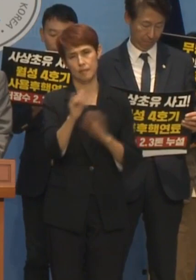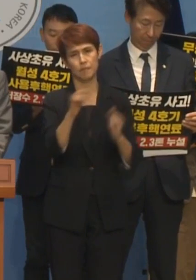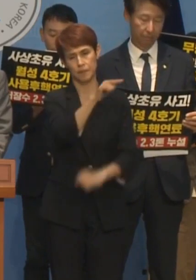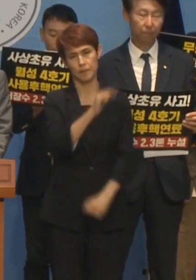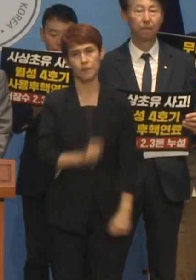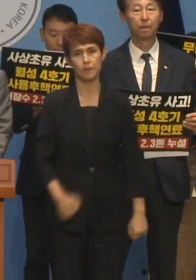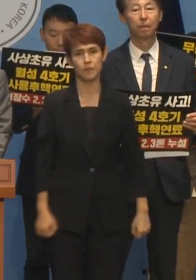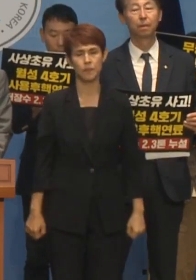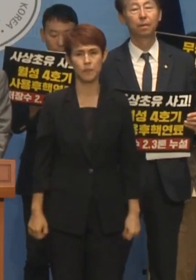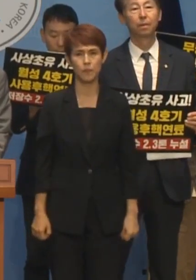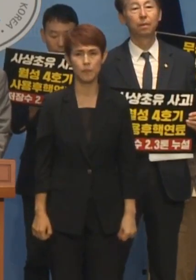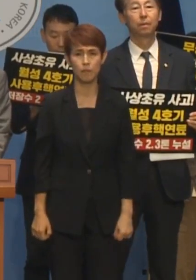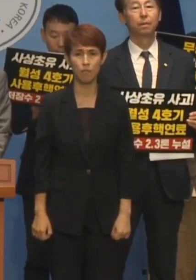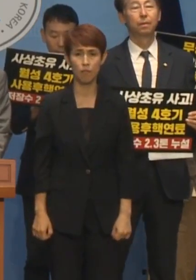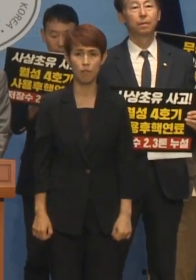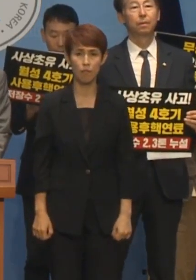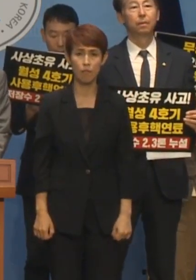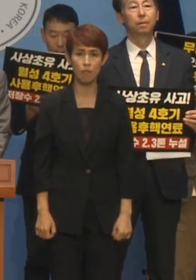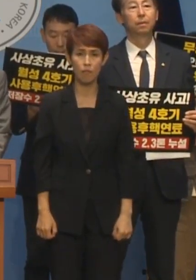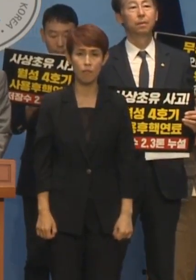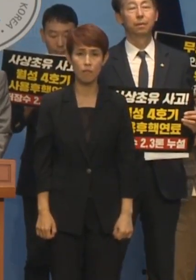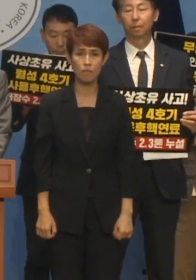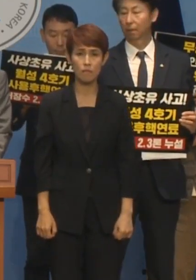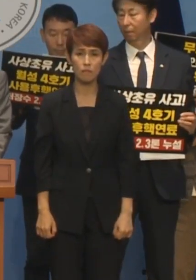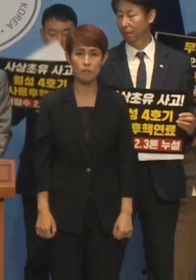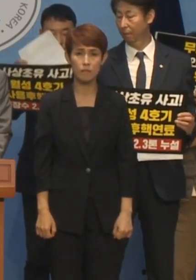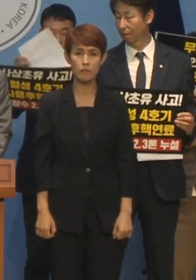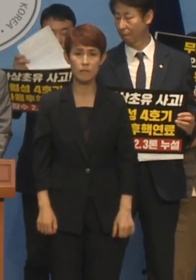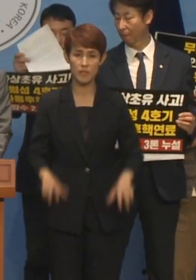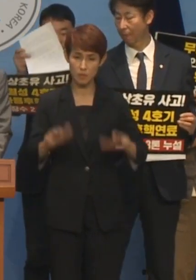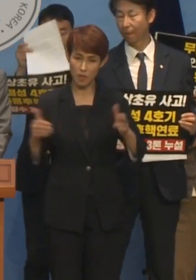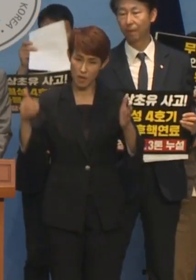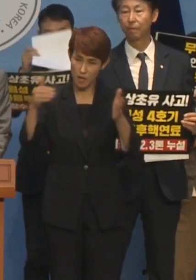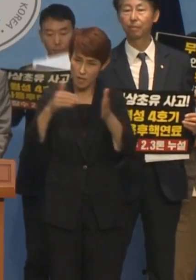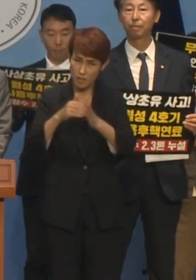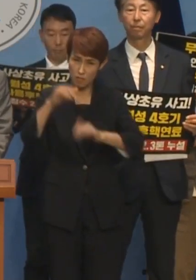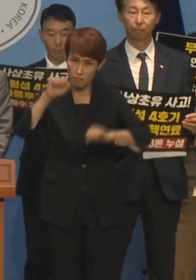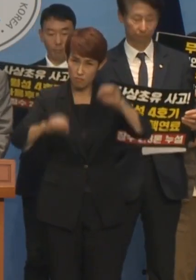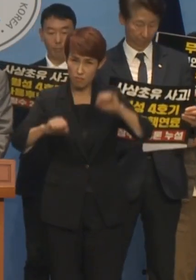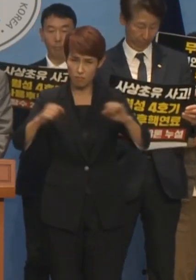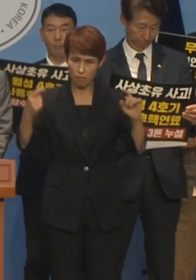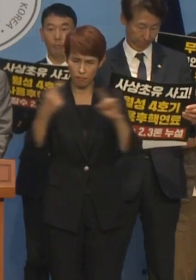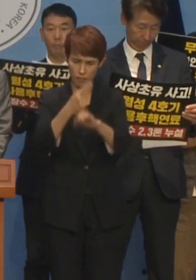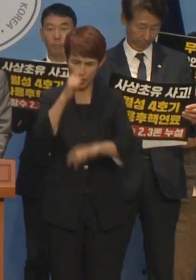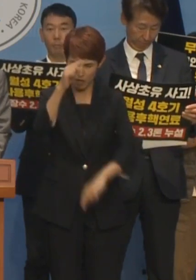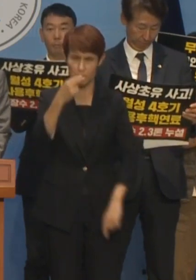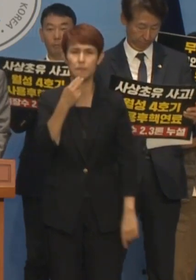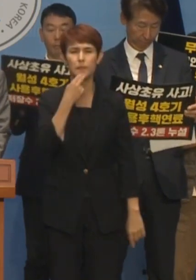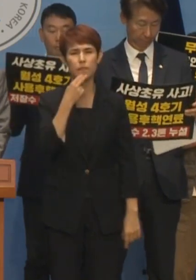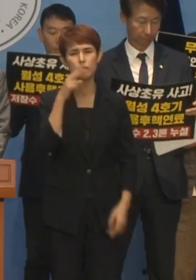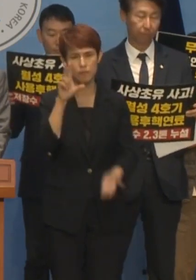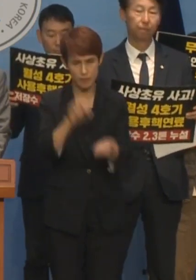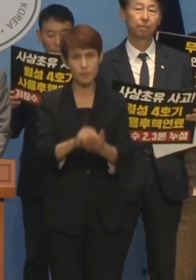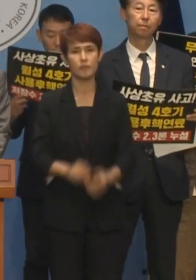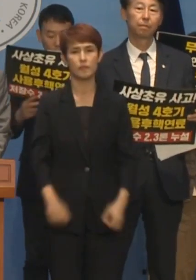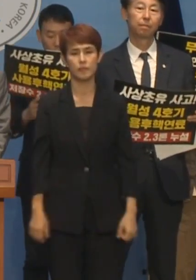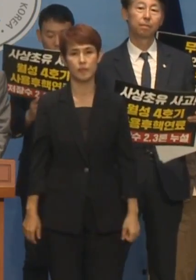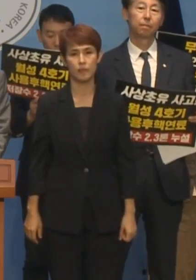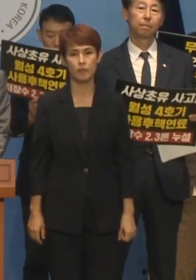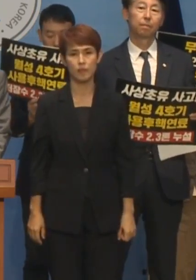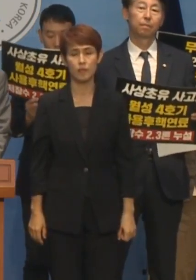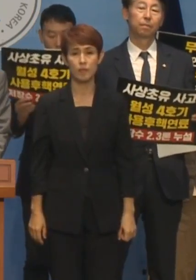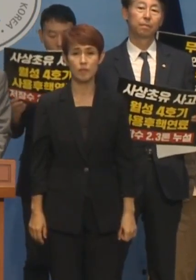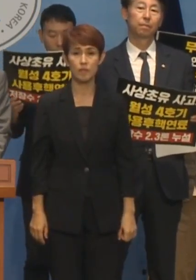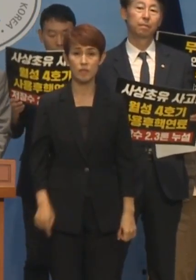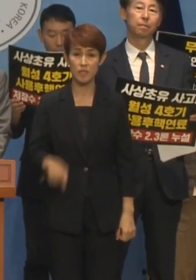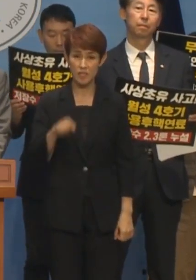합니다. 하지만 위와 같은 지금까지 태도가 하나도 바뀌지 않은 것입니다. 이러한